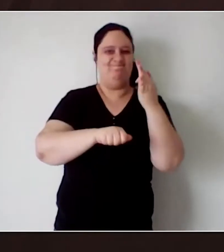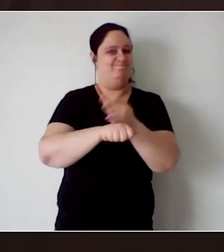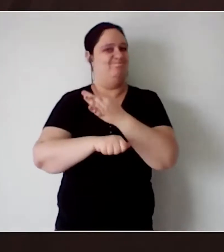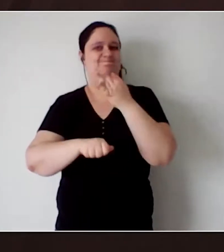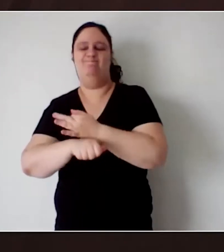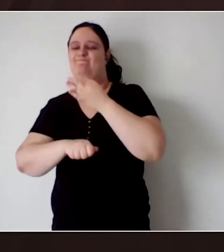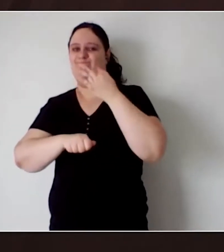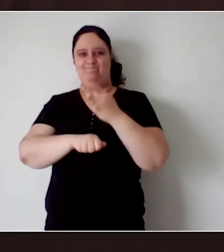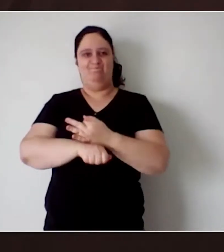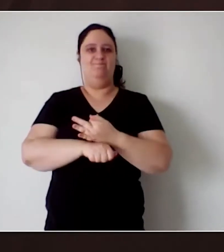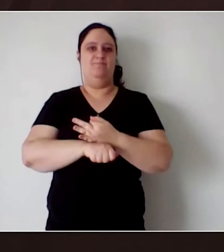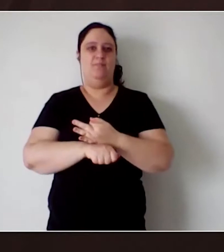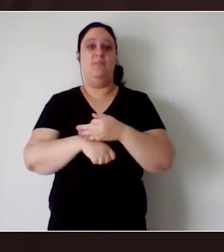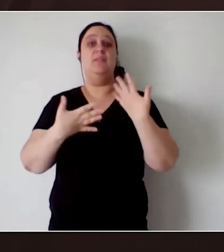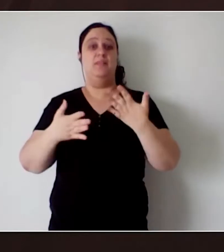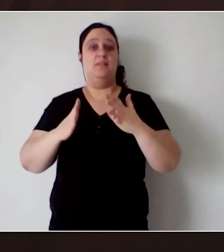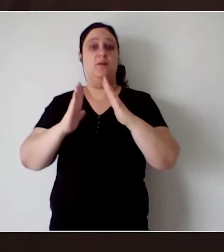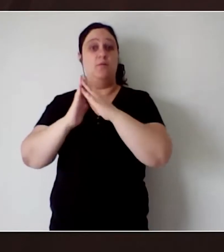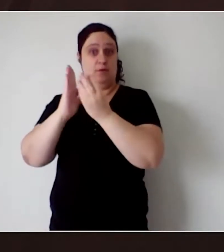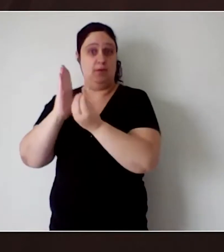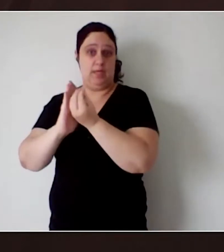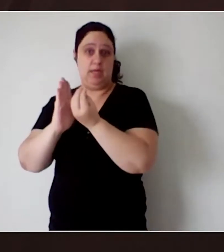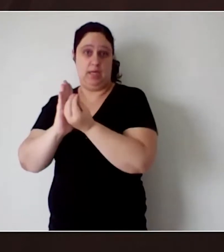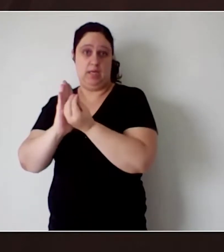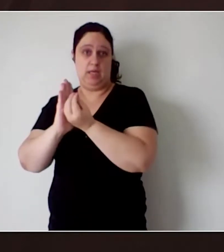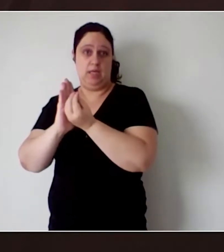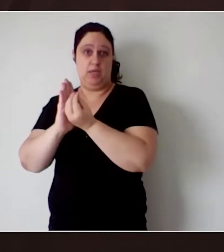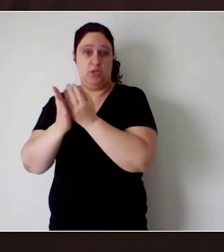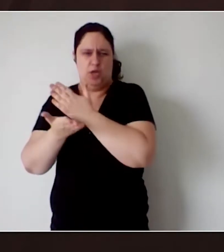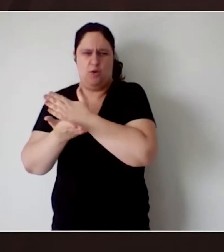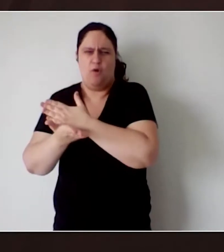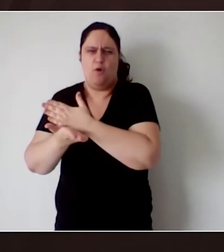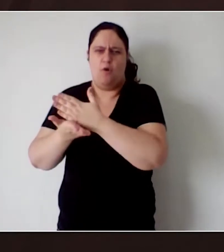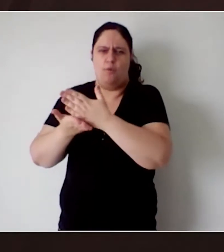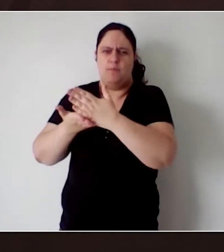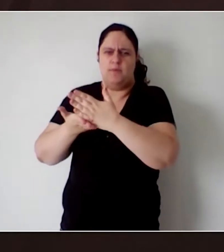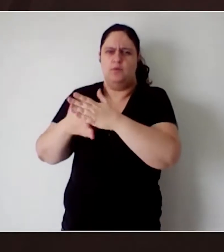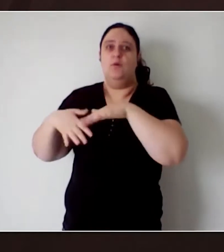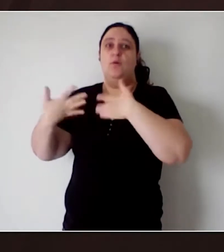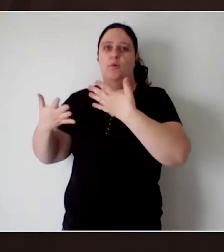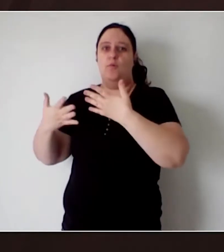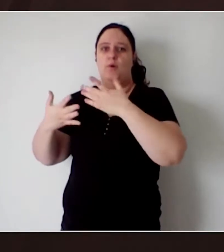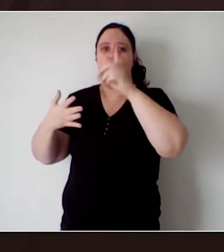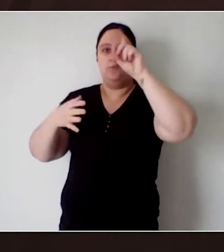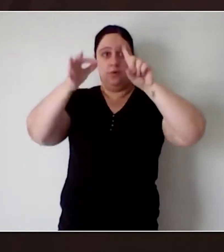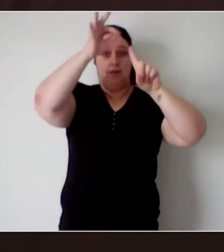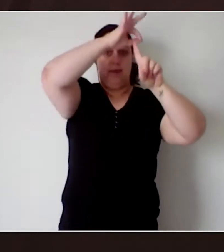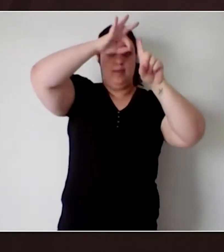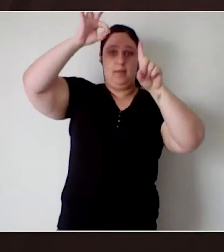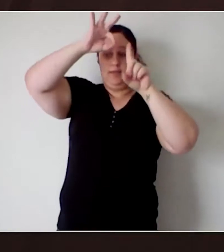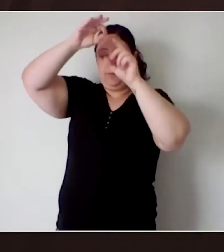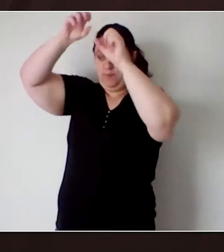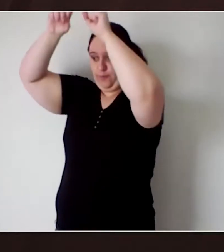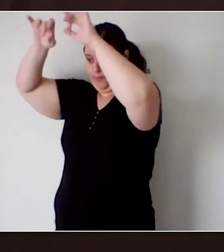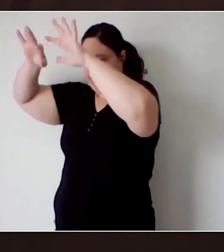que acabara de surgir no dia de Pentecostes precisa ser edificada.